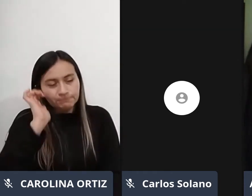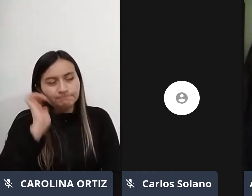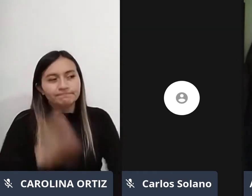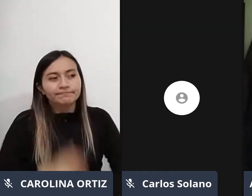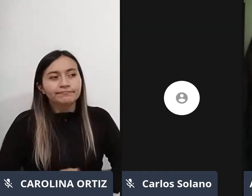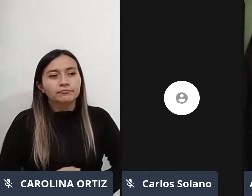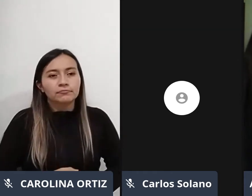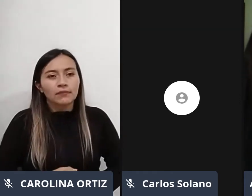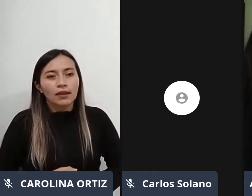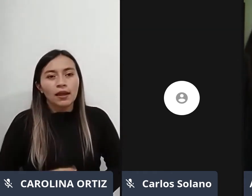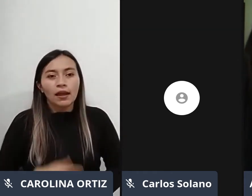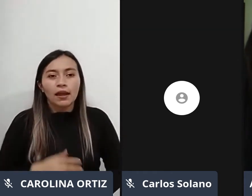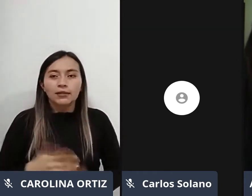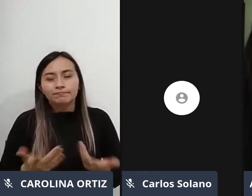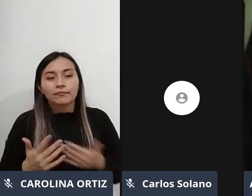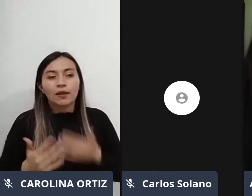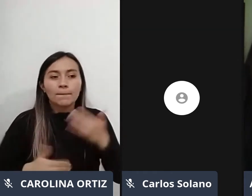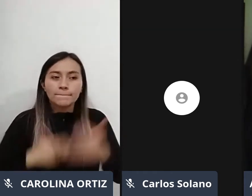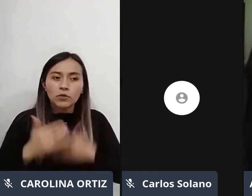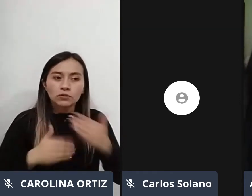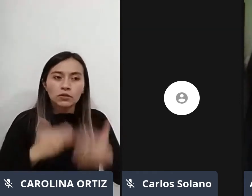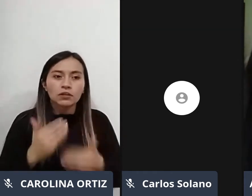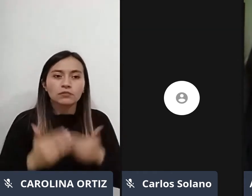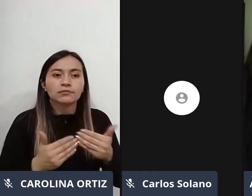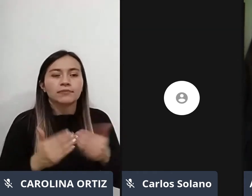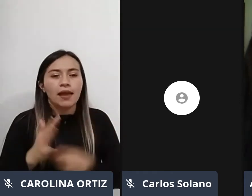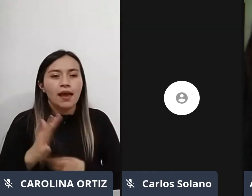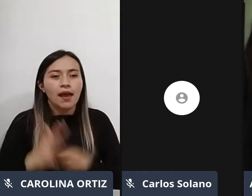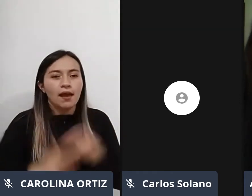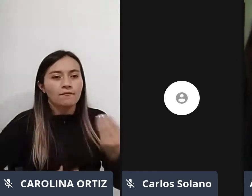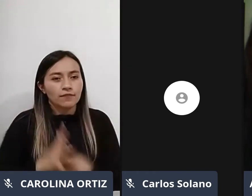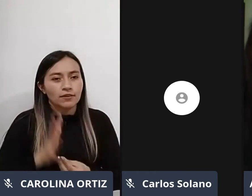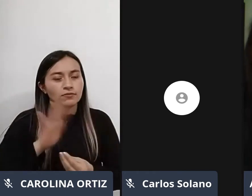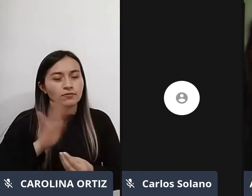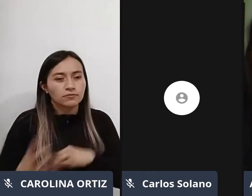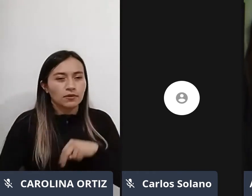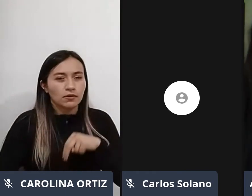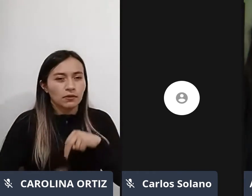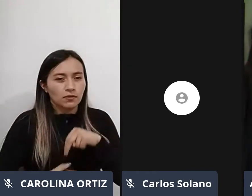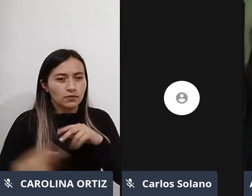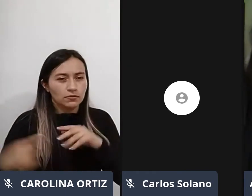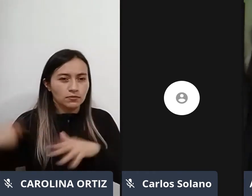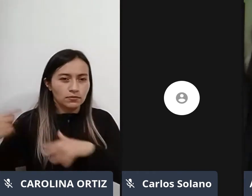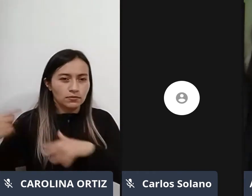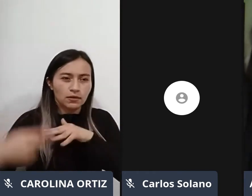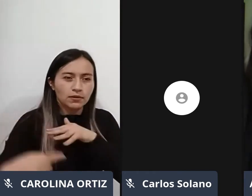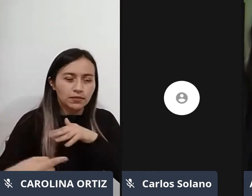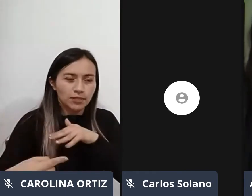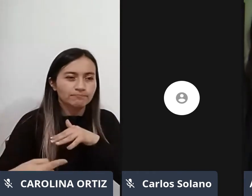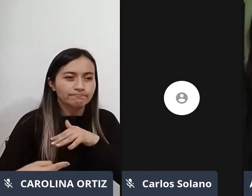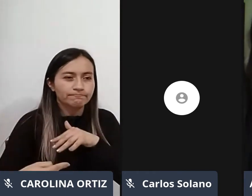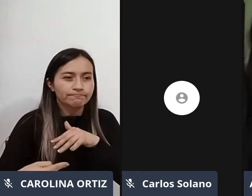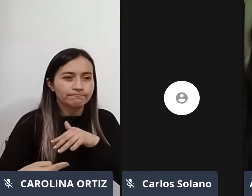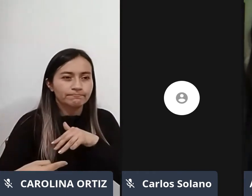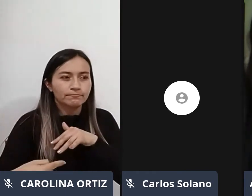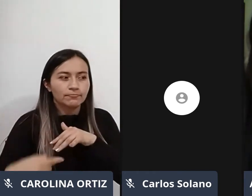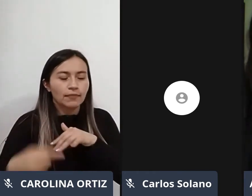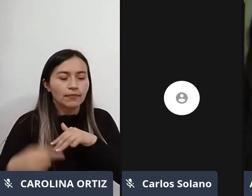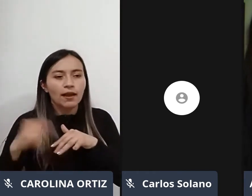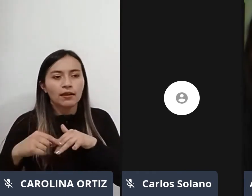que transgredan eso que es la educación tradicional genera el rechazo no solo de